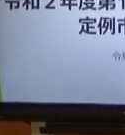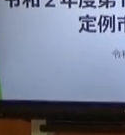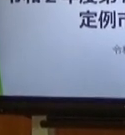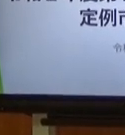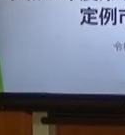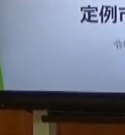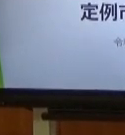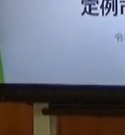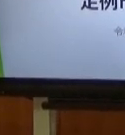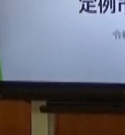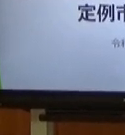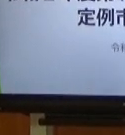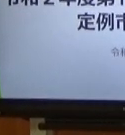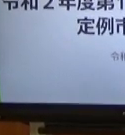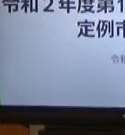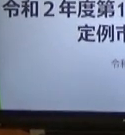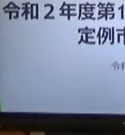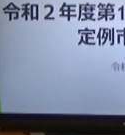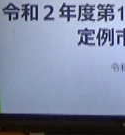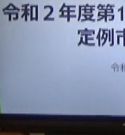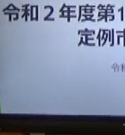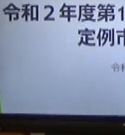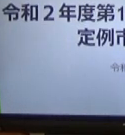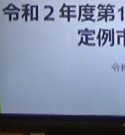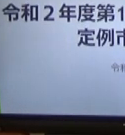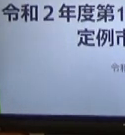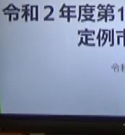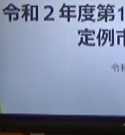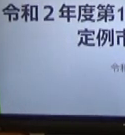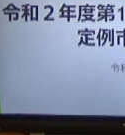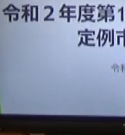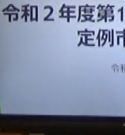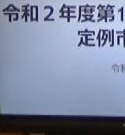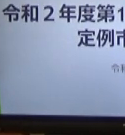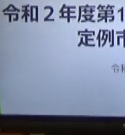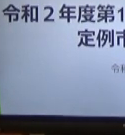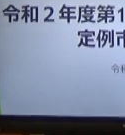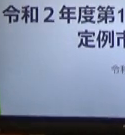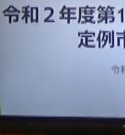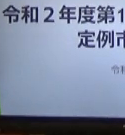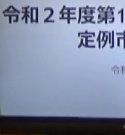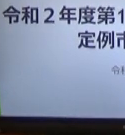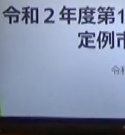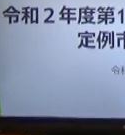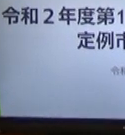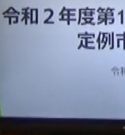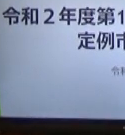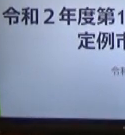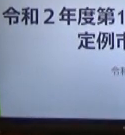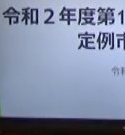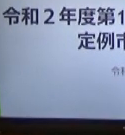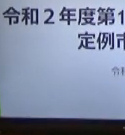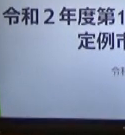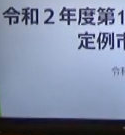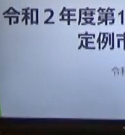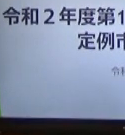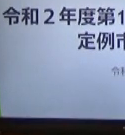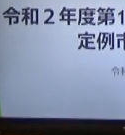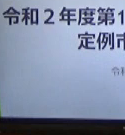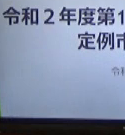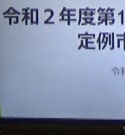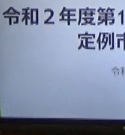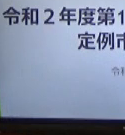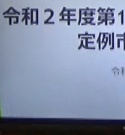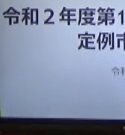染拡大を抑えるために必要な対策と、クラスターを抑えるための対策について、どの点に重点を置いて取り組んでいく